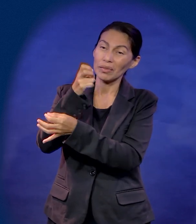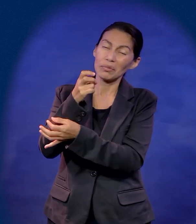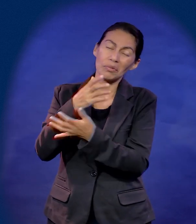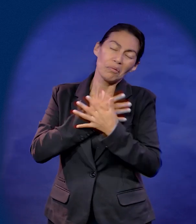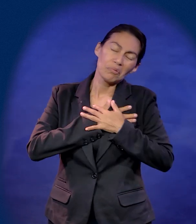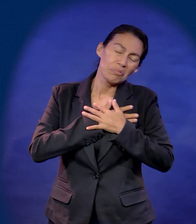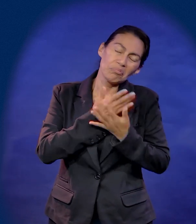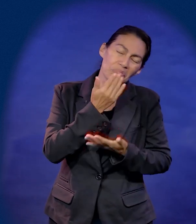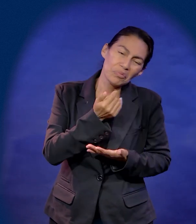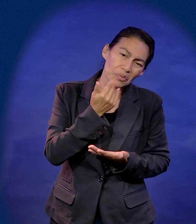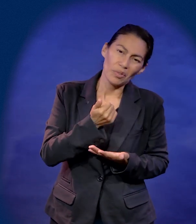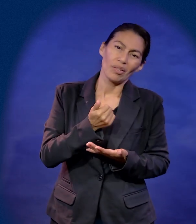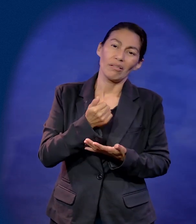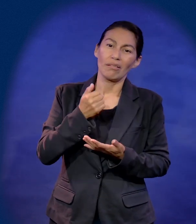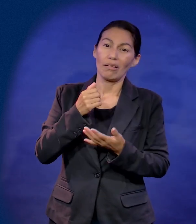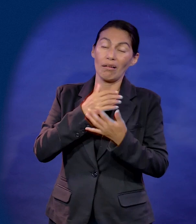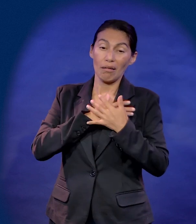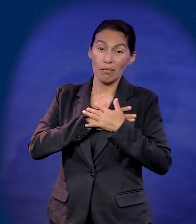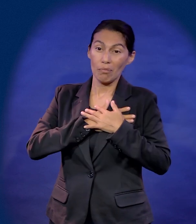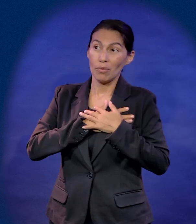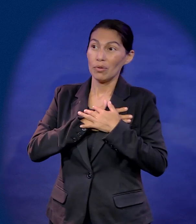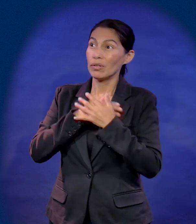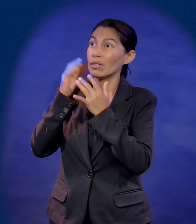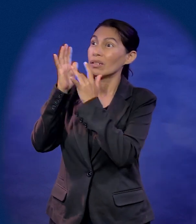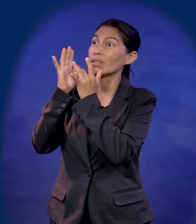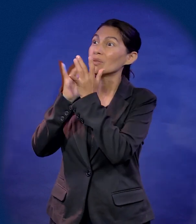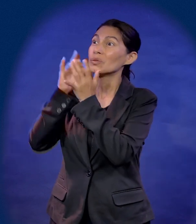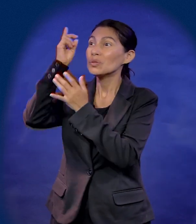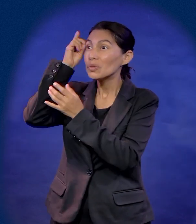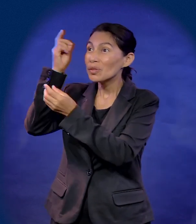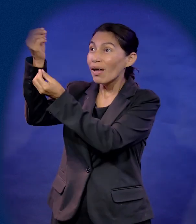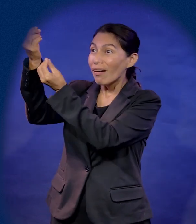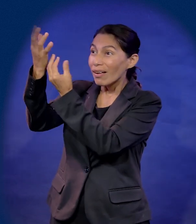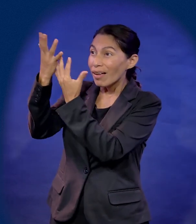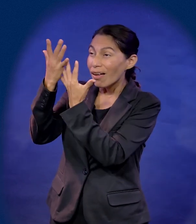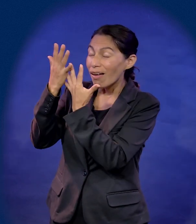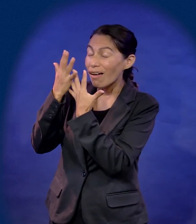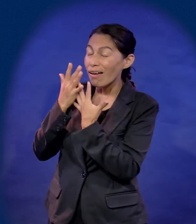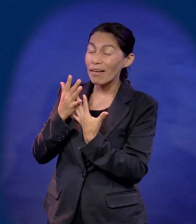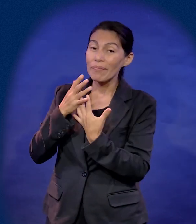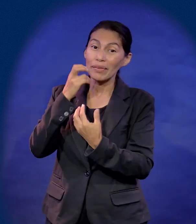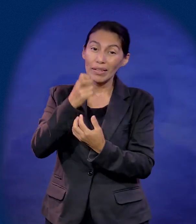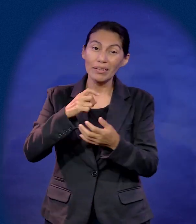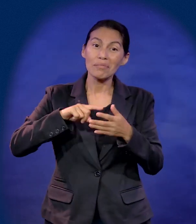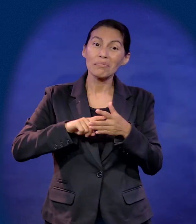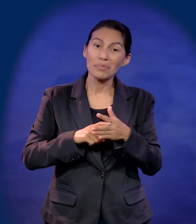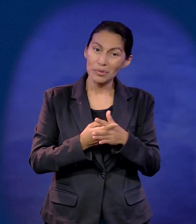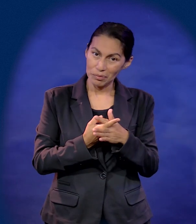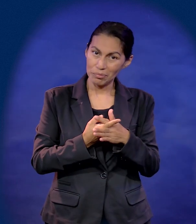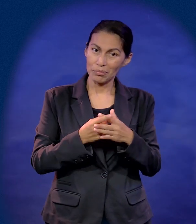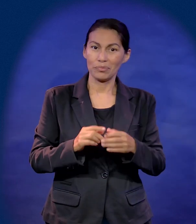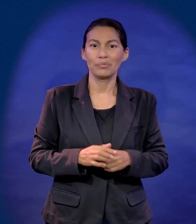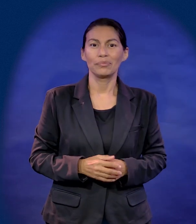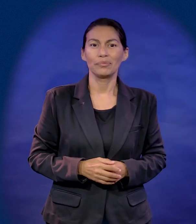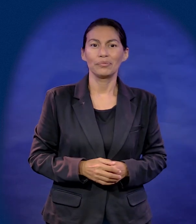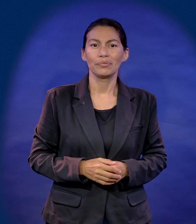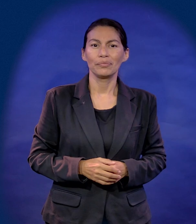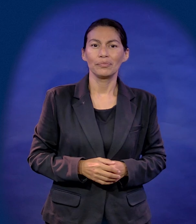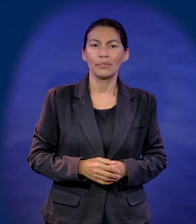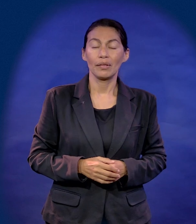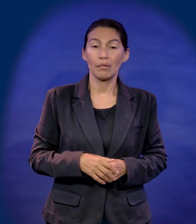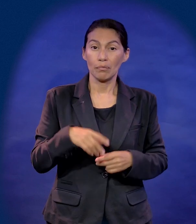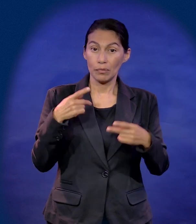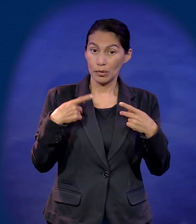a Jesús. Porque el amor viene de Jesús. El afecto puro y santo no es un sentimiento, sino